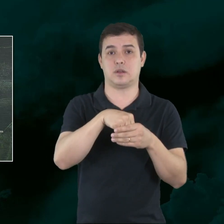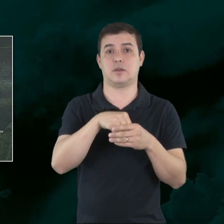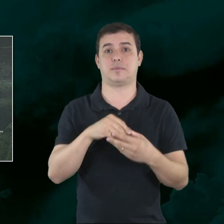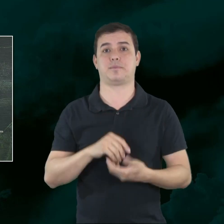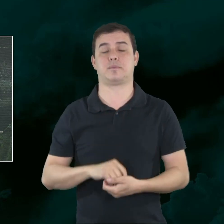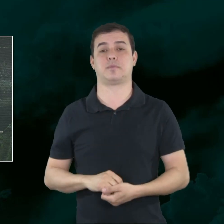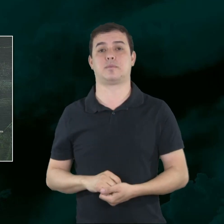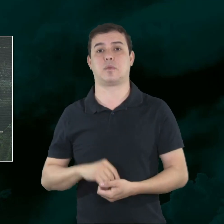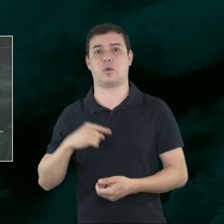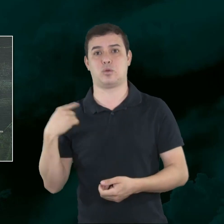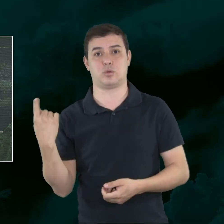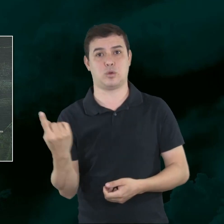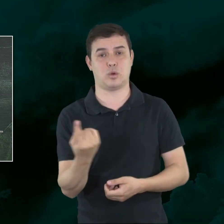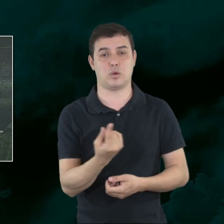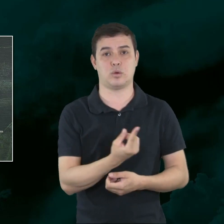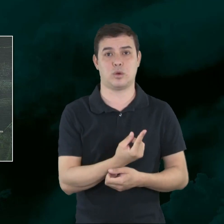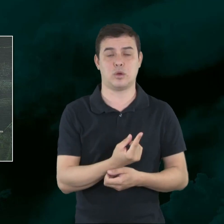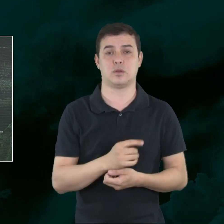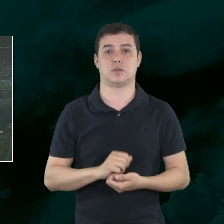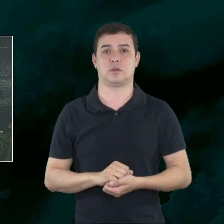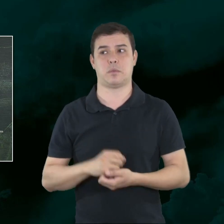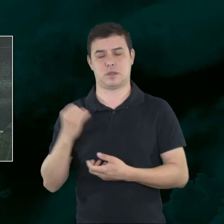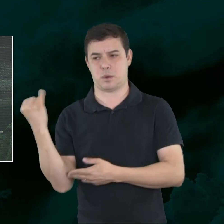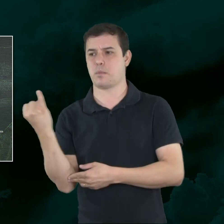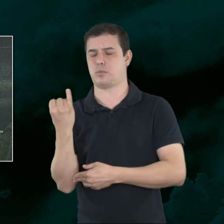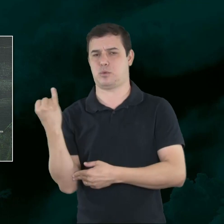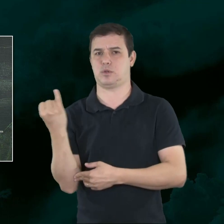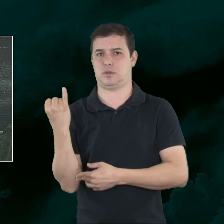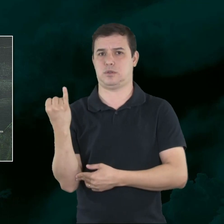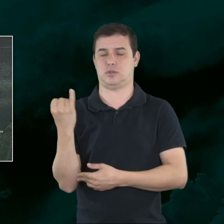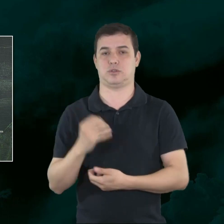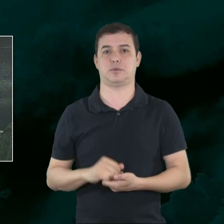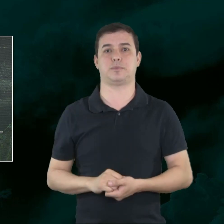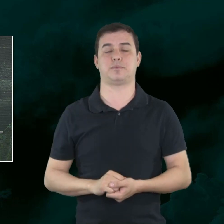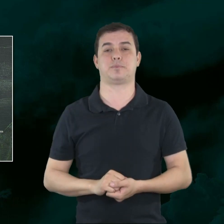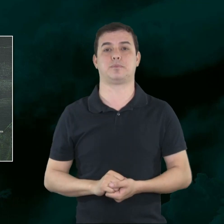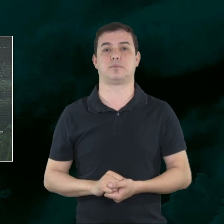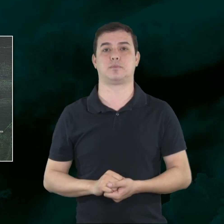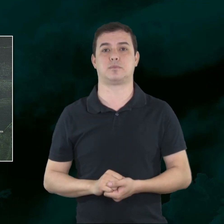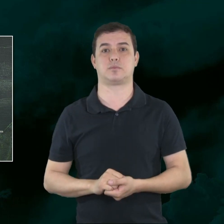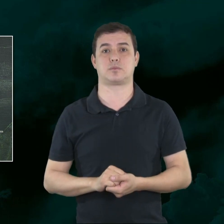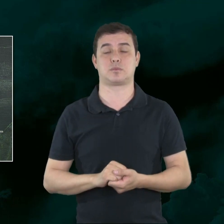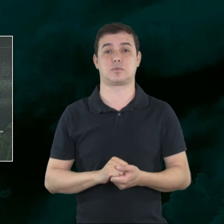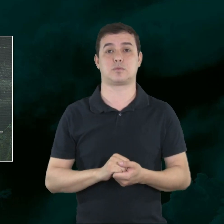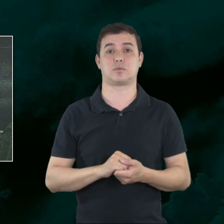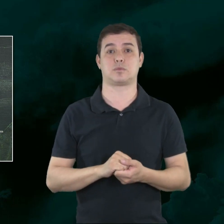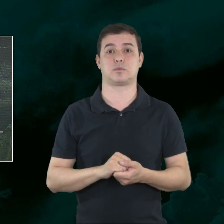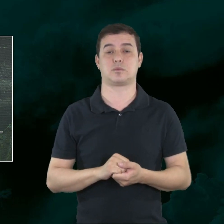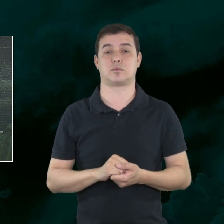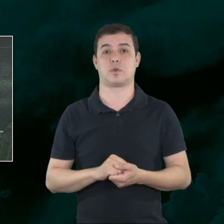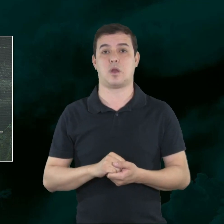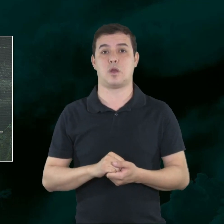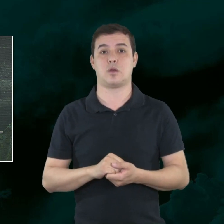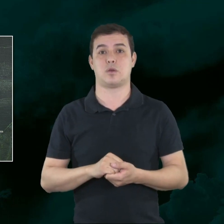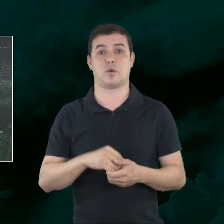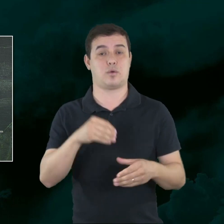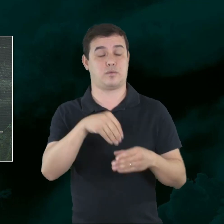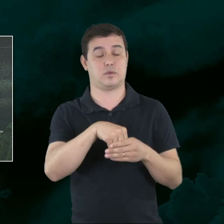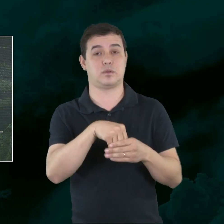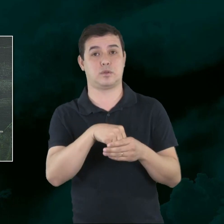Nós, pela ordem de prioridade, seria ofertas para o Dia do